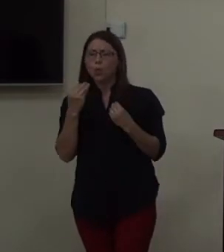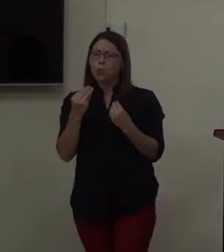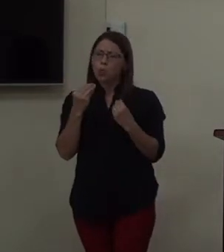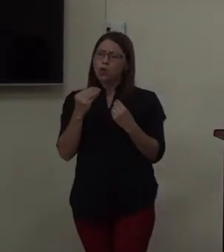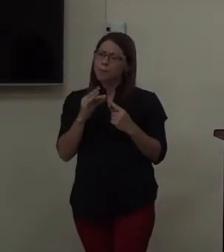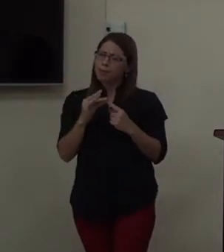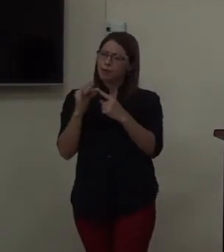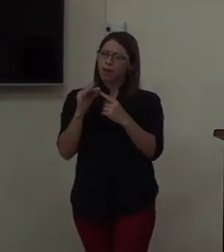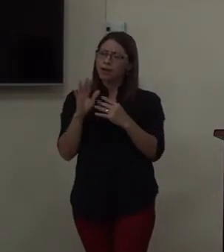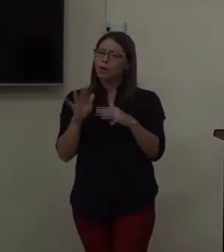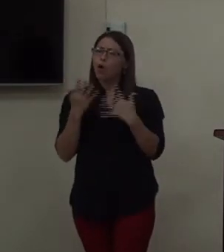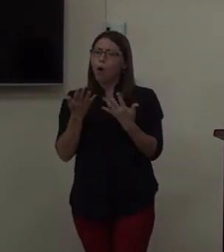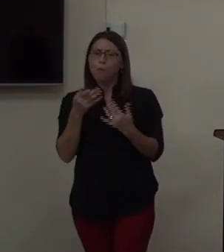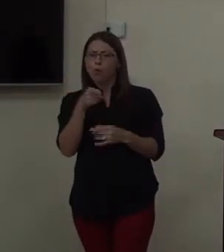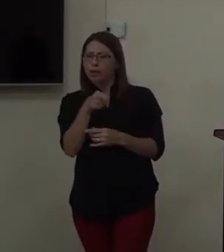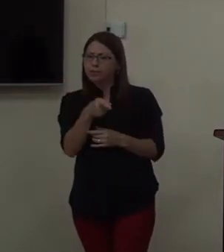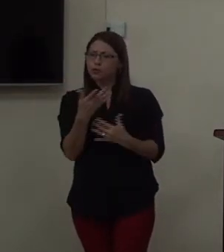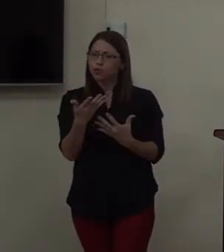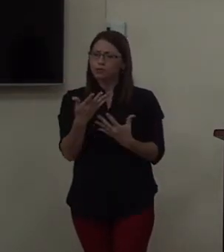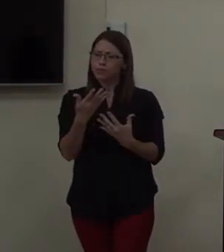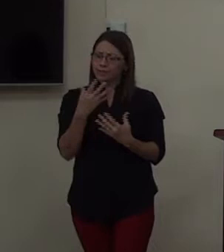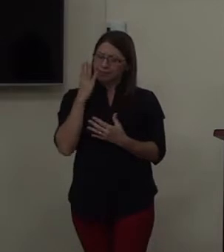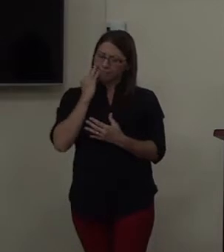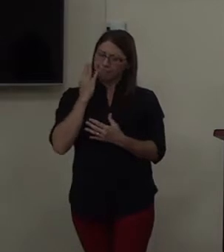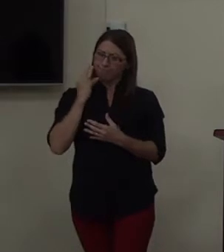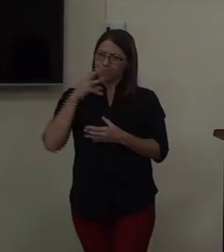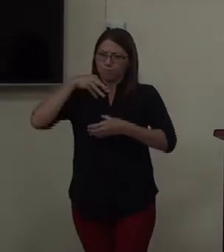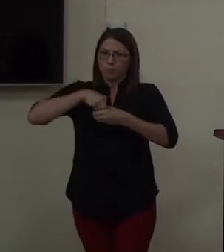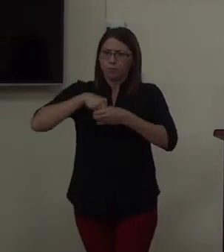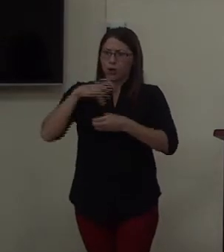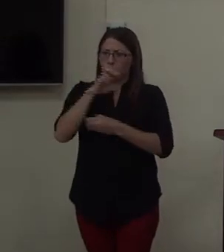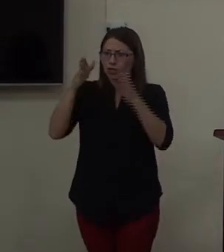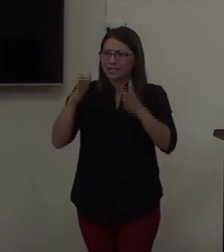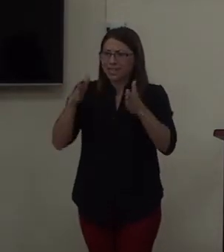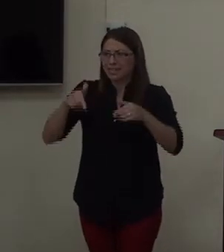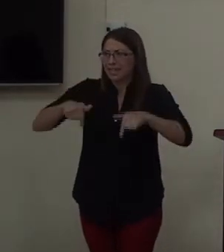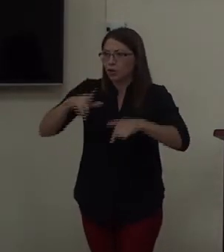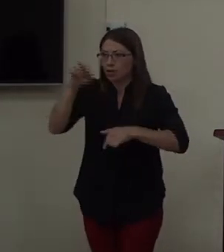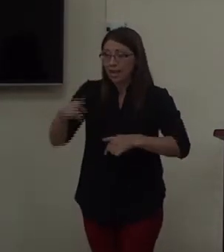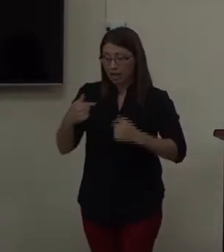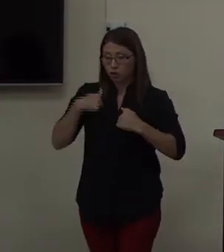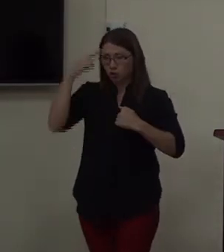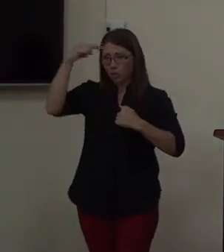o cómo se vive, digamos, desde los para los costarricenses en Costa Rica. Yo soy mexicano